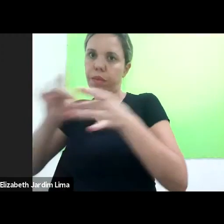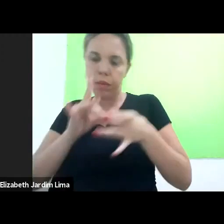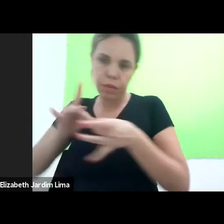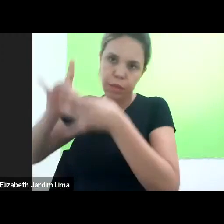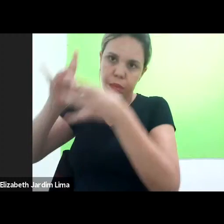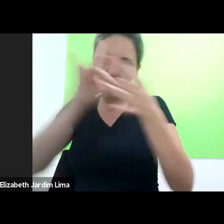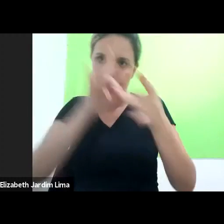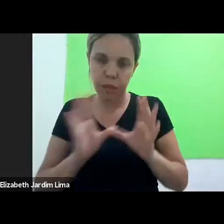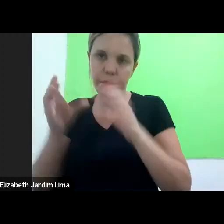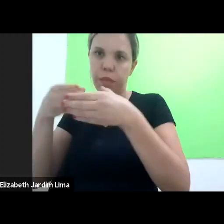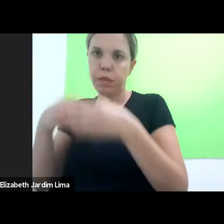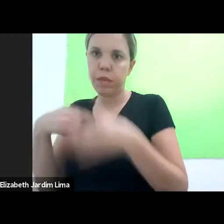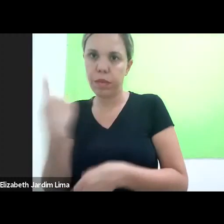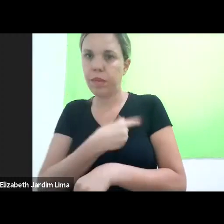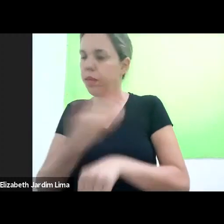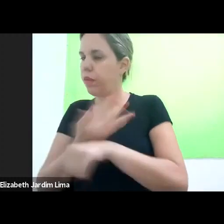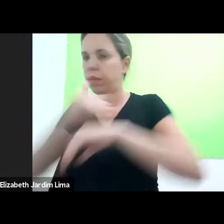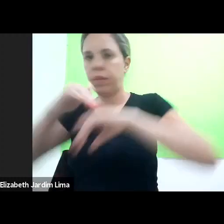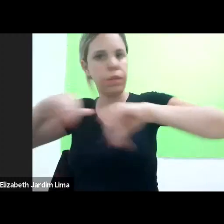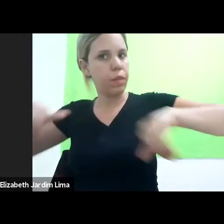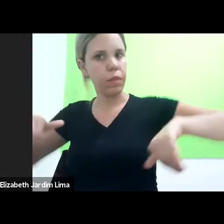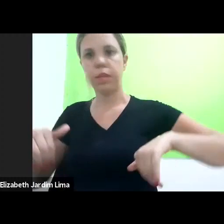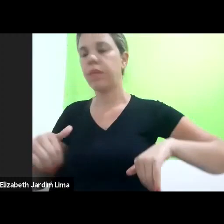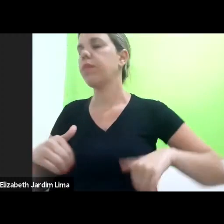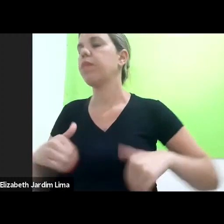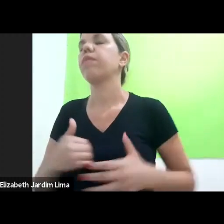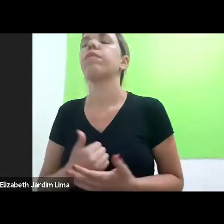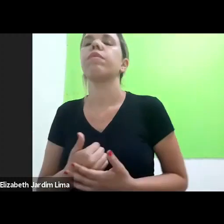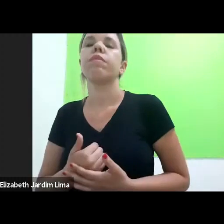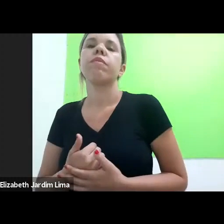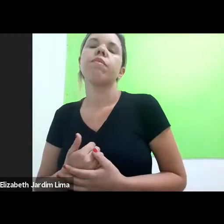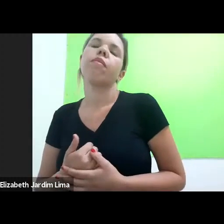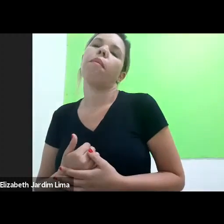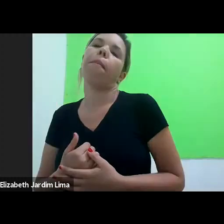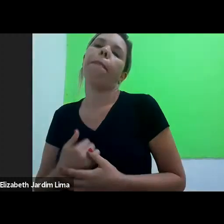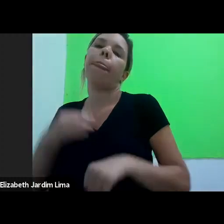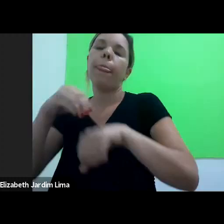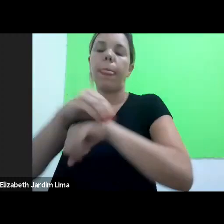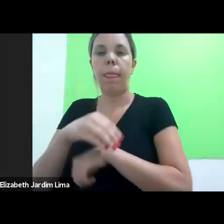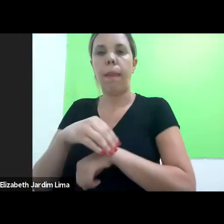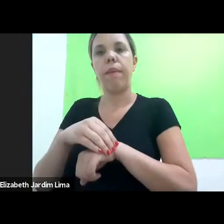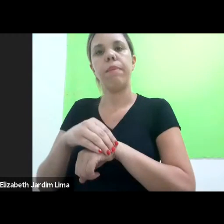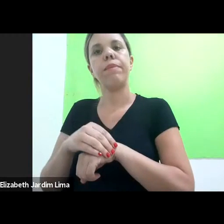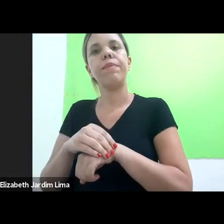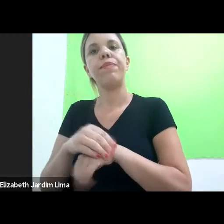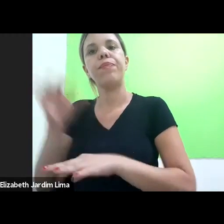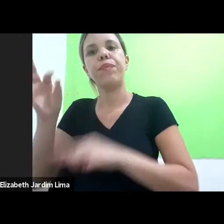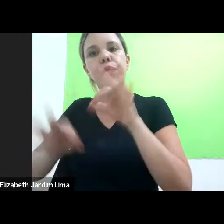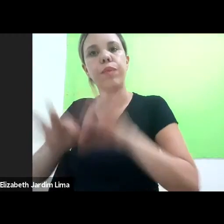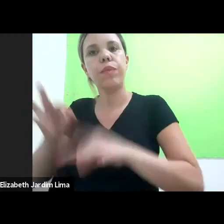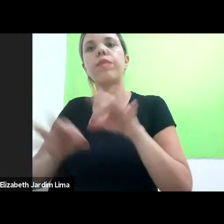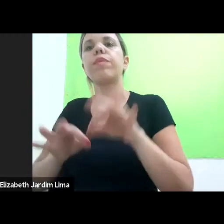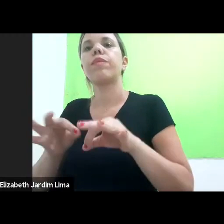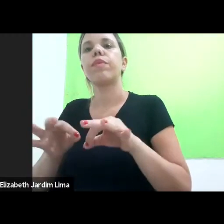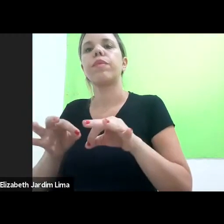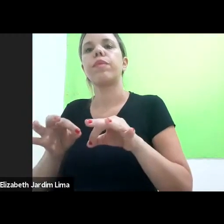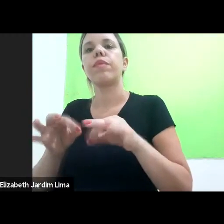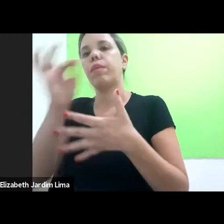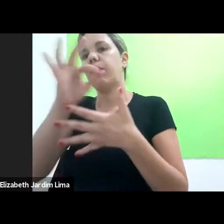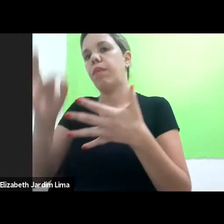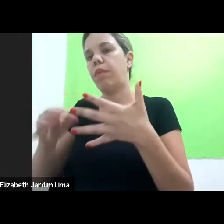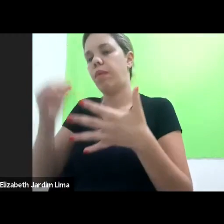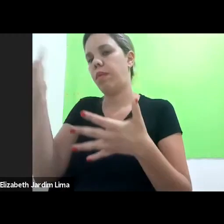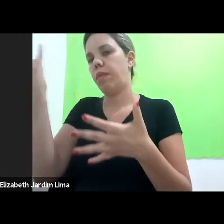o território não suporta divisões, né? Então, trazer para o judiciário essas pontuações, elas